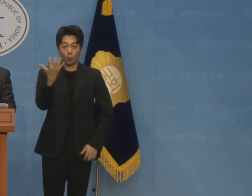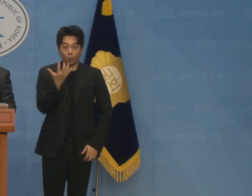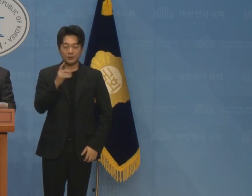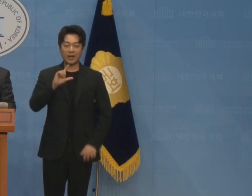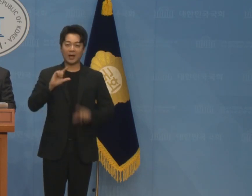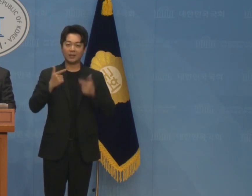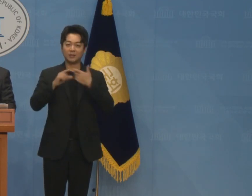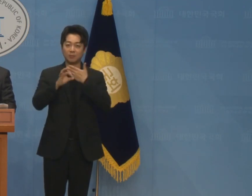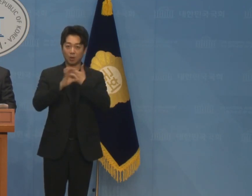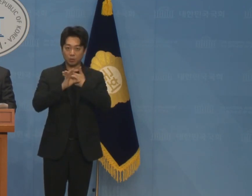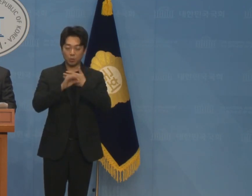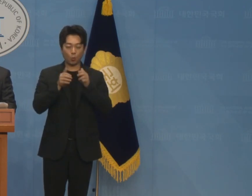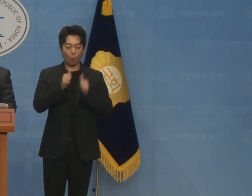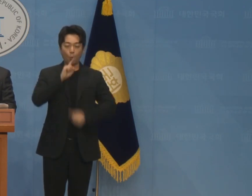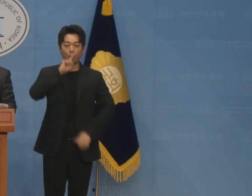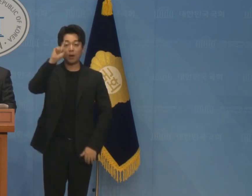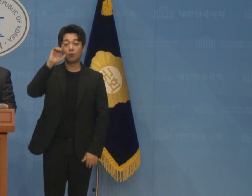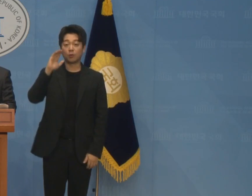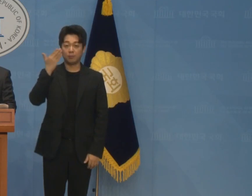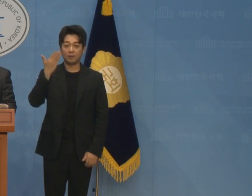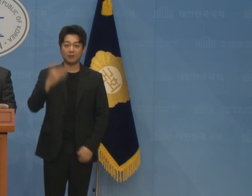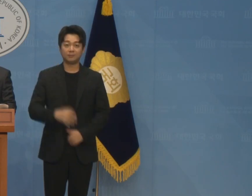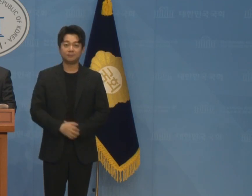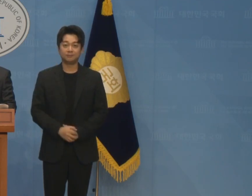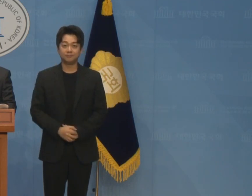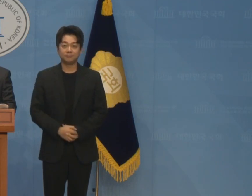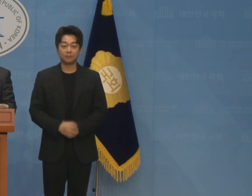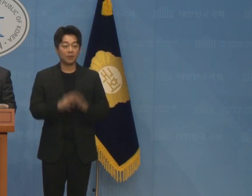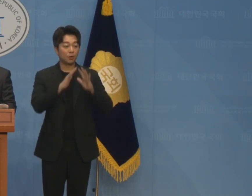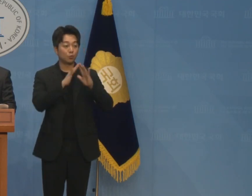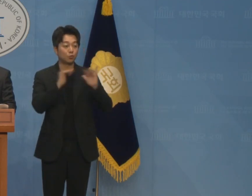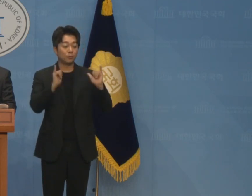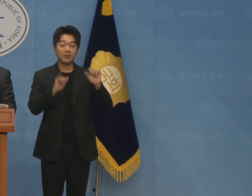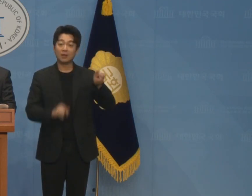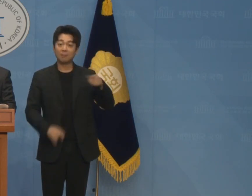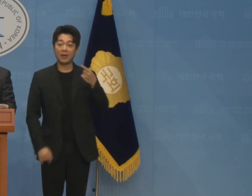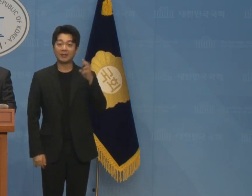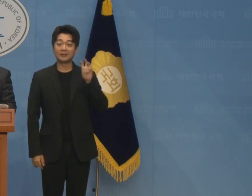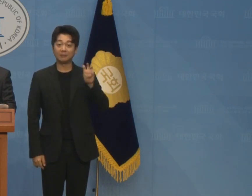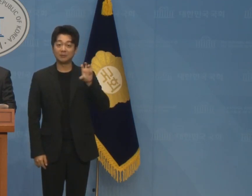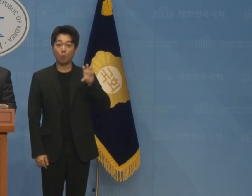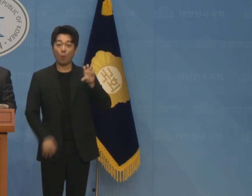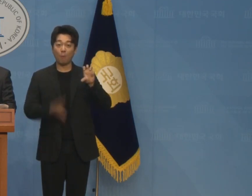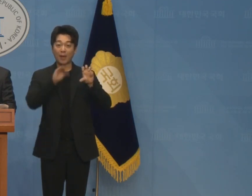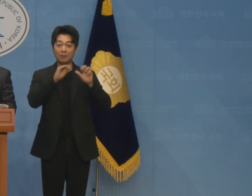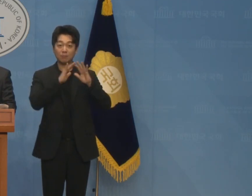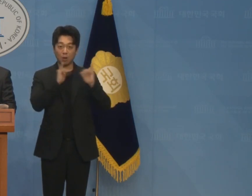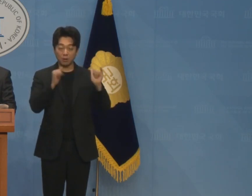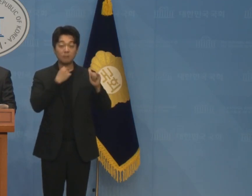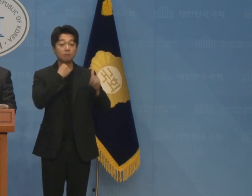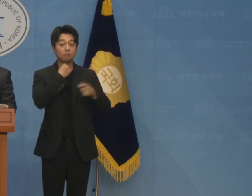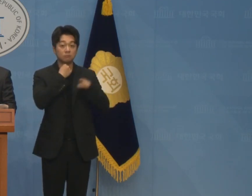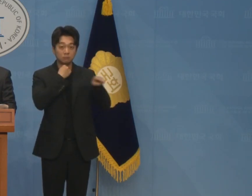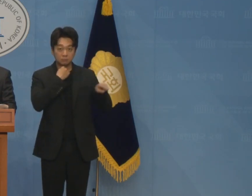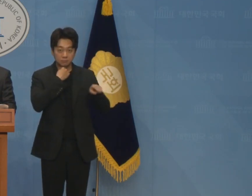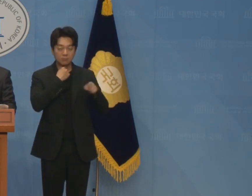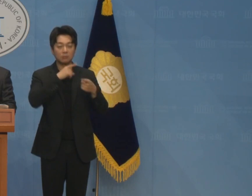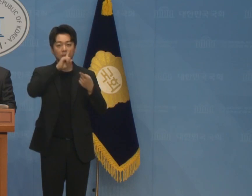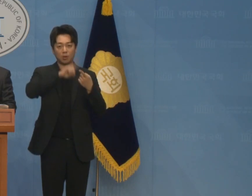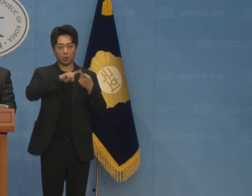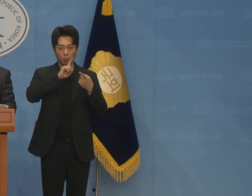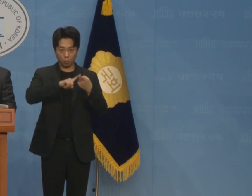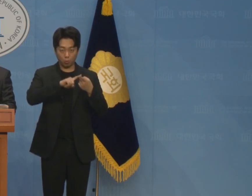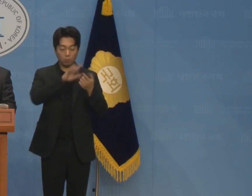고발해야 합니다. 130만 명이 넘는 국민이 뜻을 모아주신 청원에 대해서 국회가 국회법에 따라서